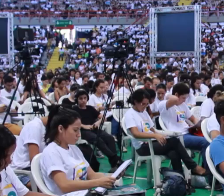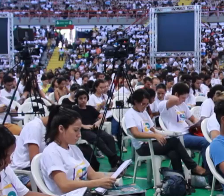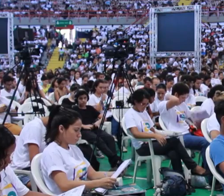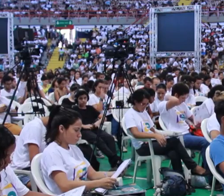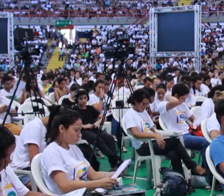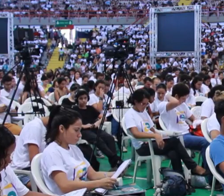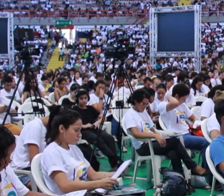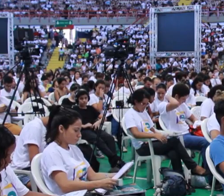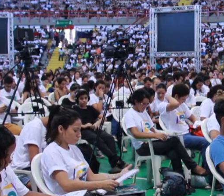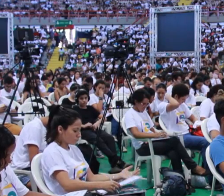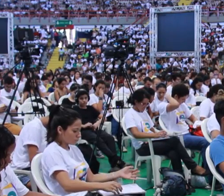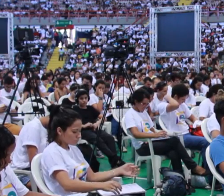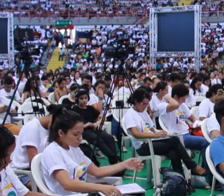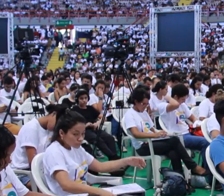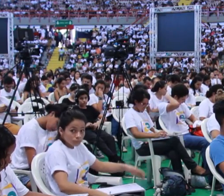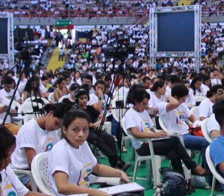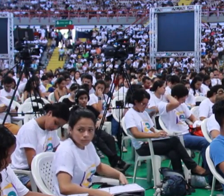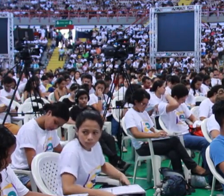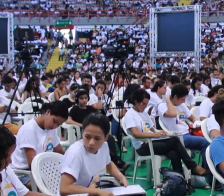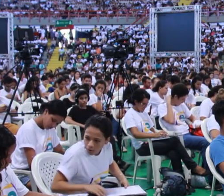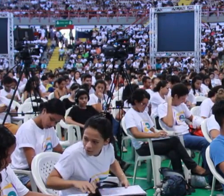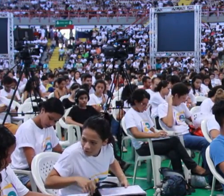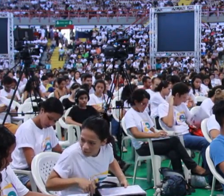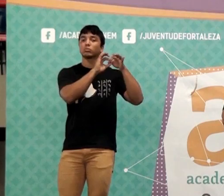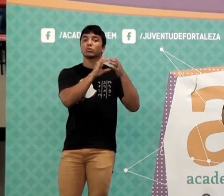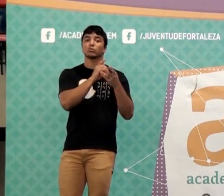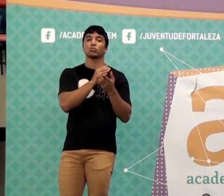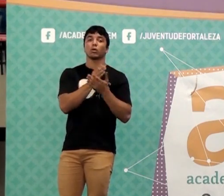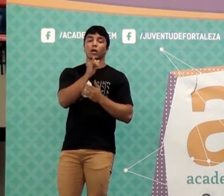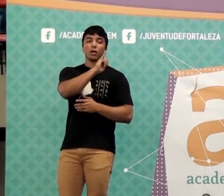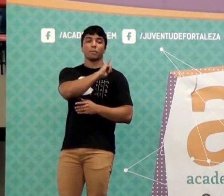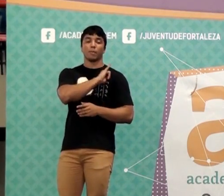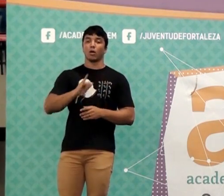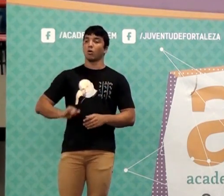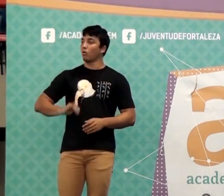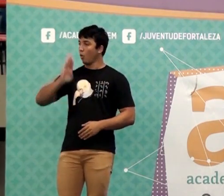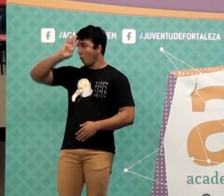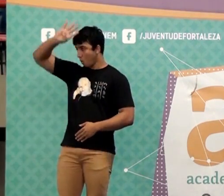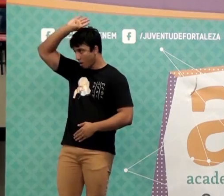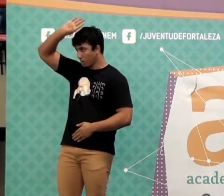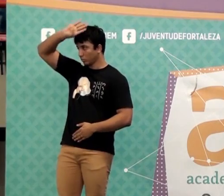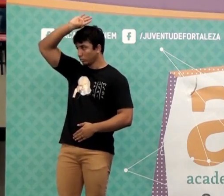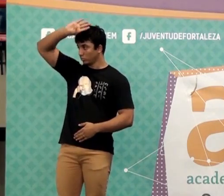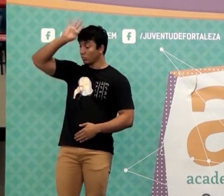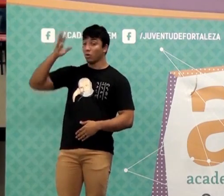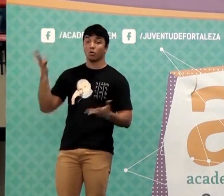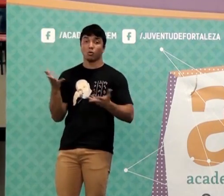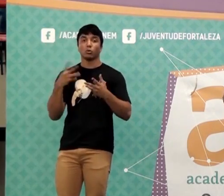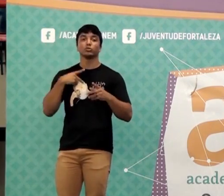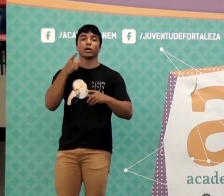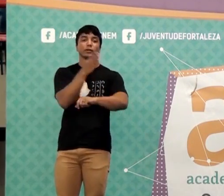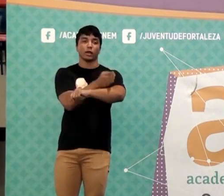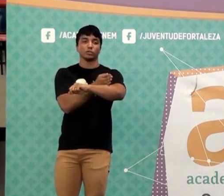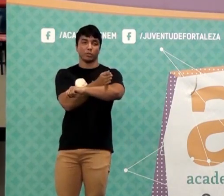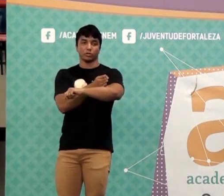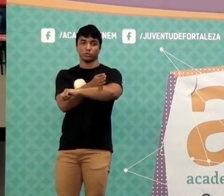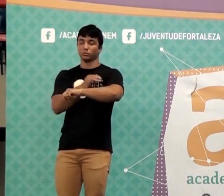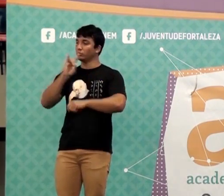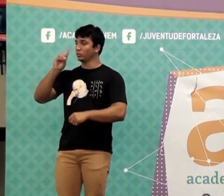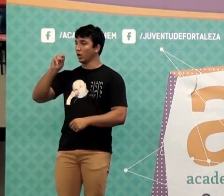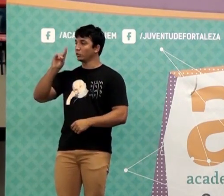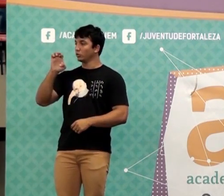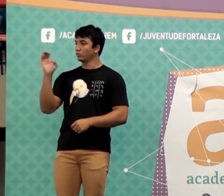gente veio, a gente pegou até o final do Império Romano. E a gente vai pegar a aula de hoje para ver a Idade Média.